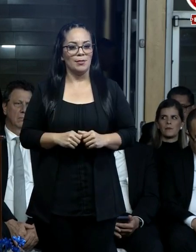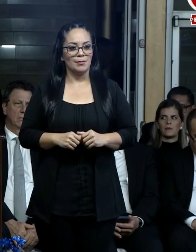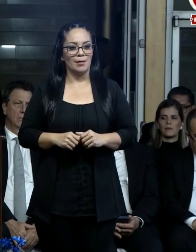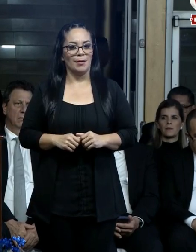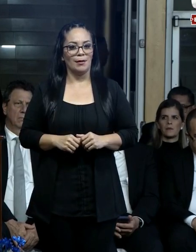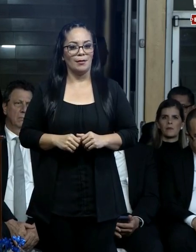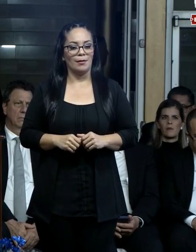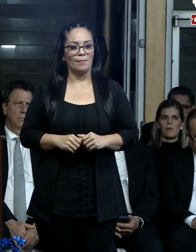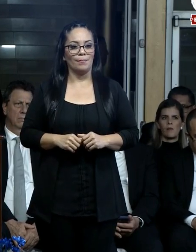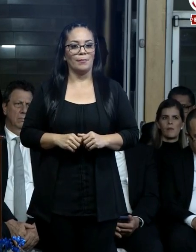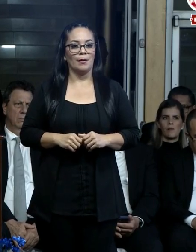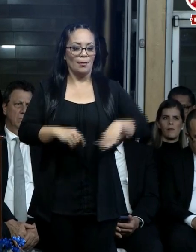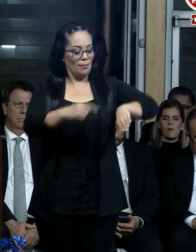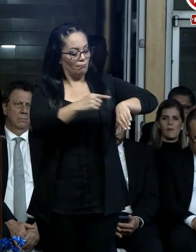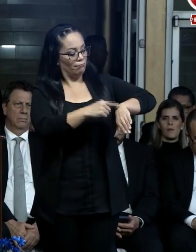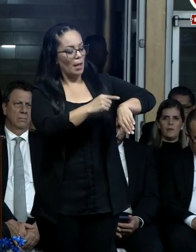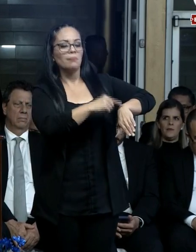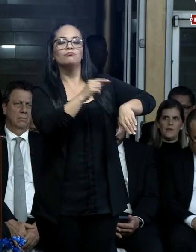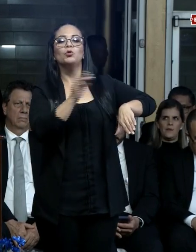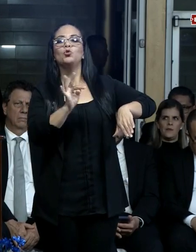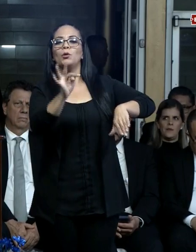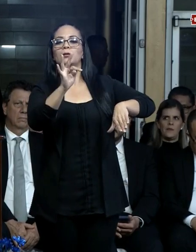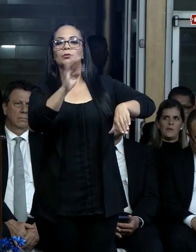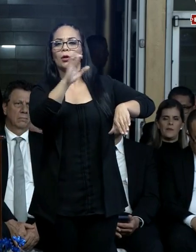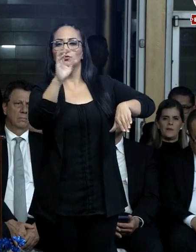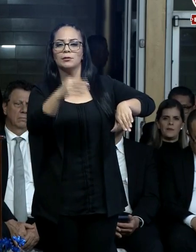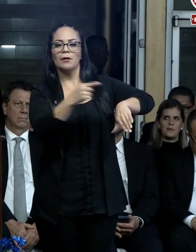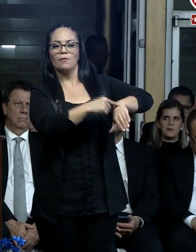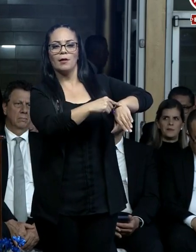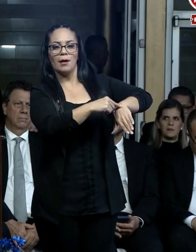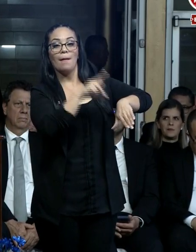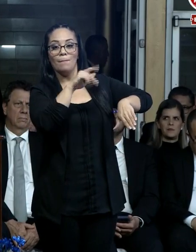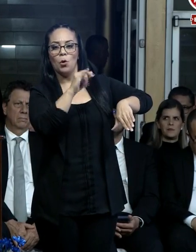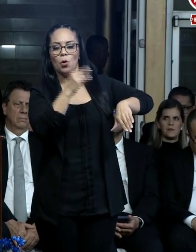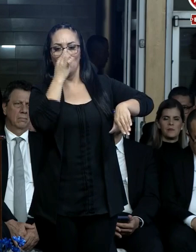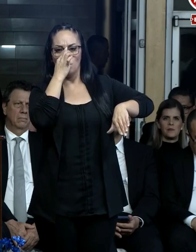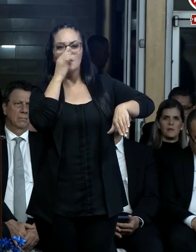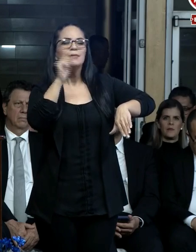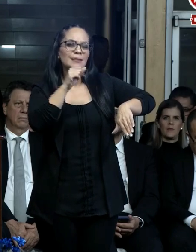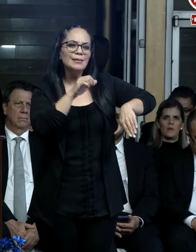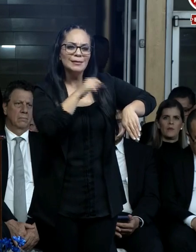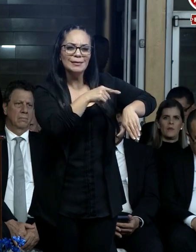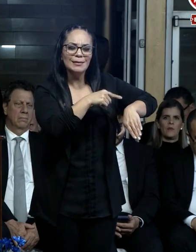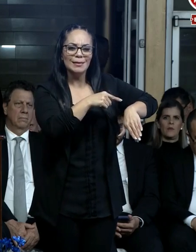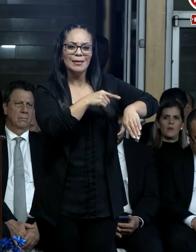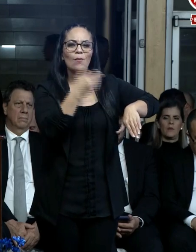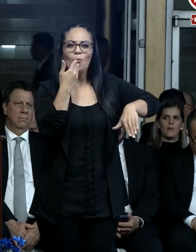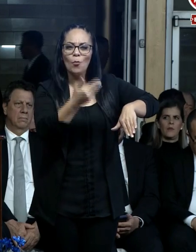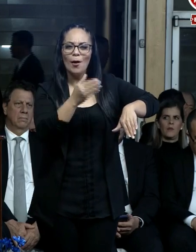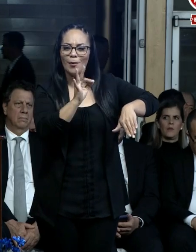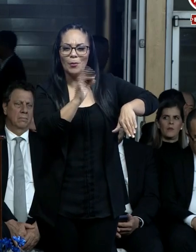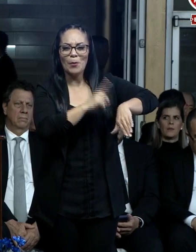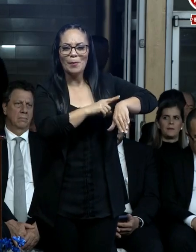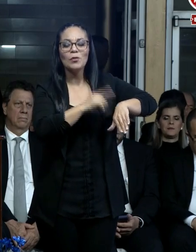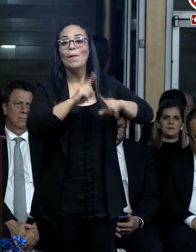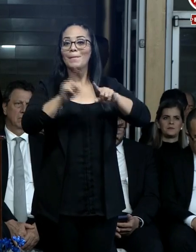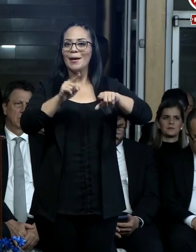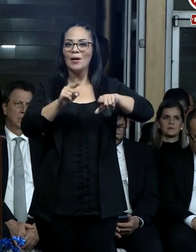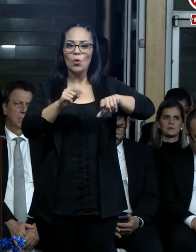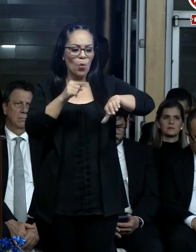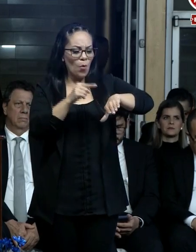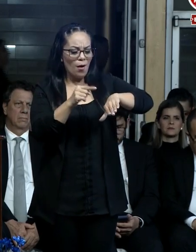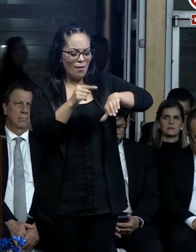el polo turístico de Costa Rica. Lo es, y buena la hora, pero Cartago tiene